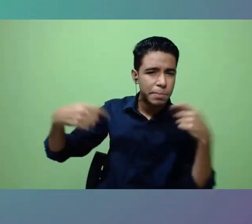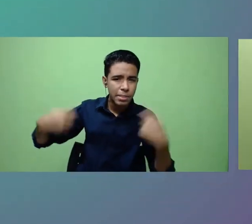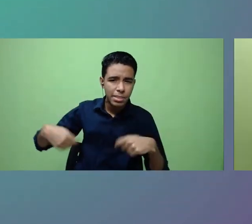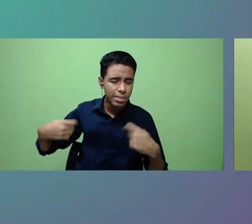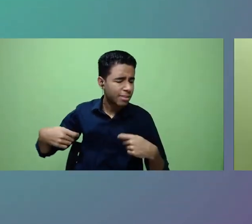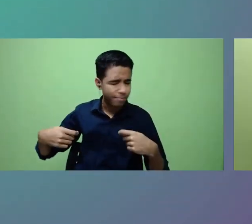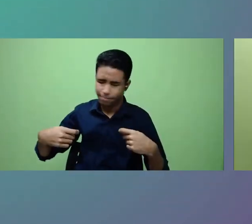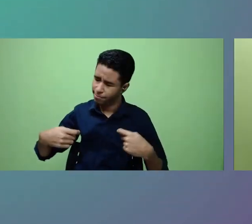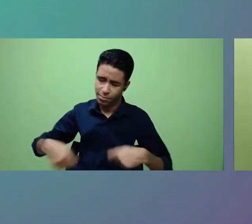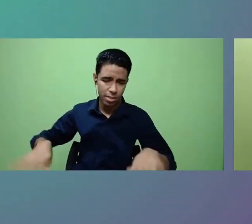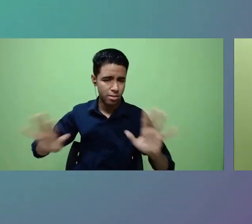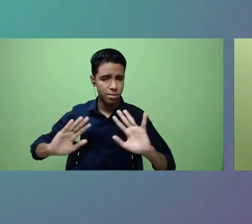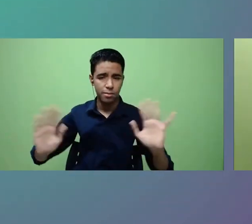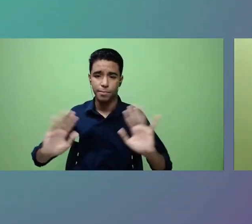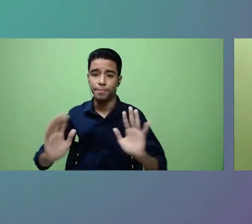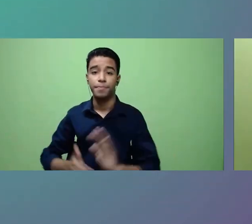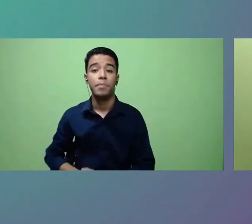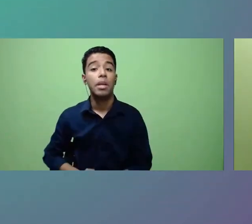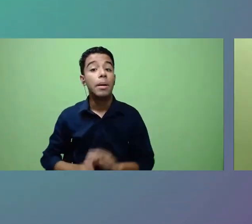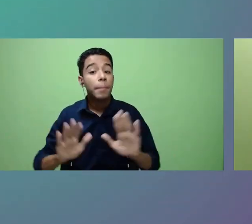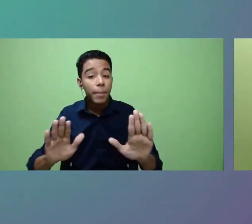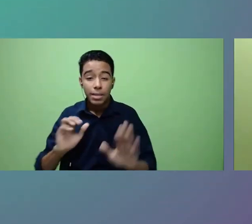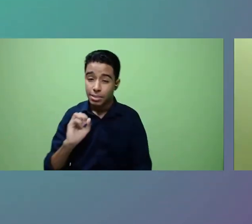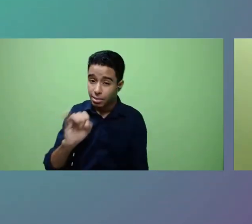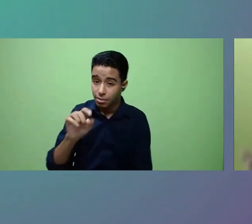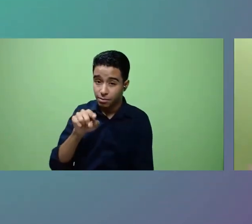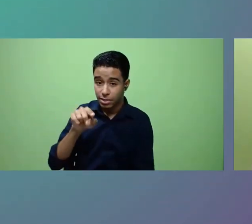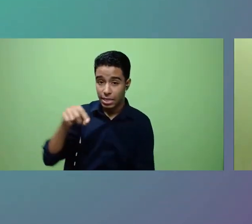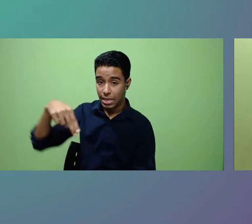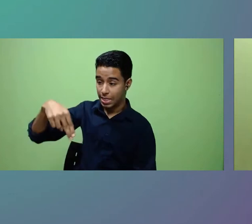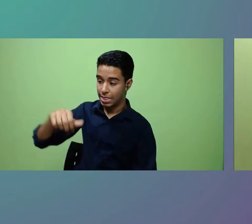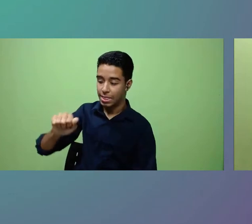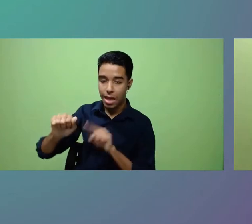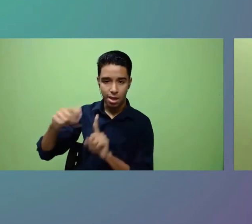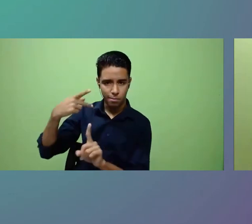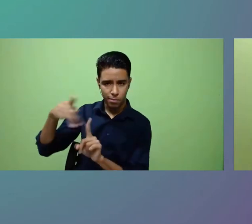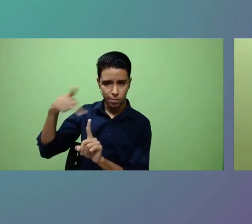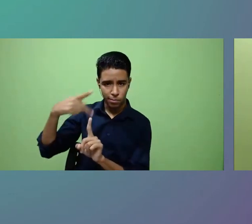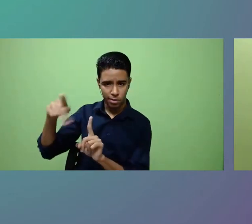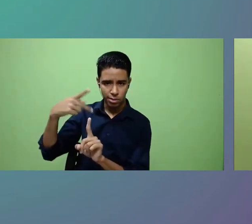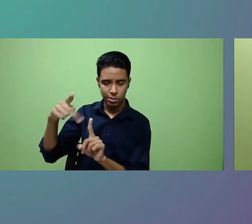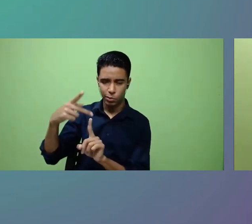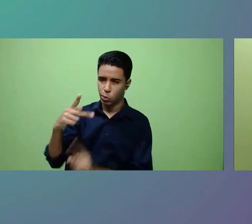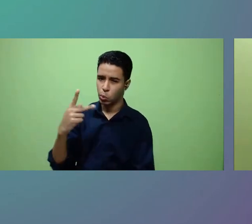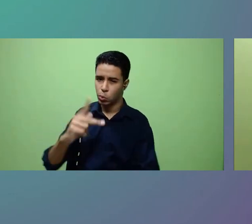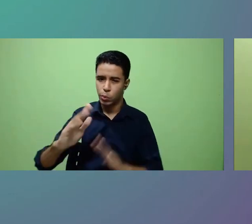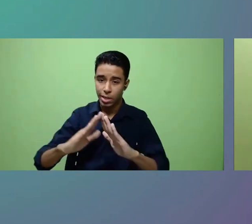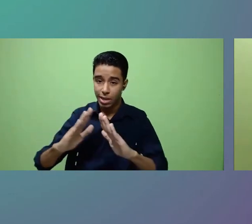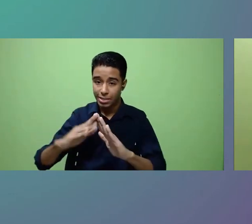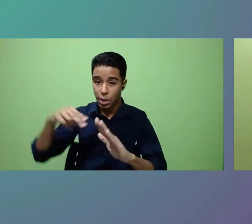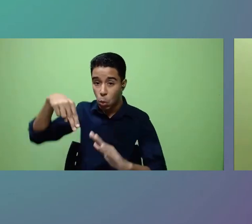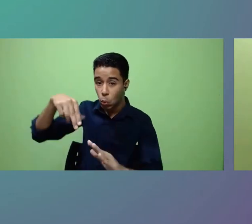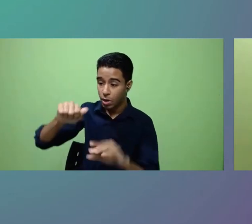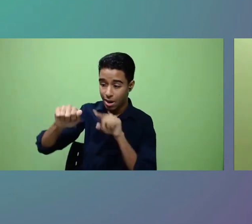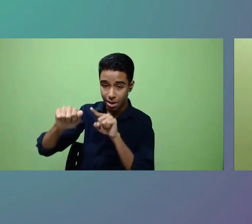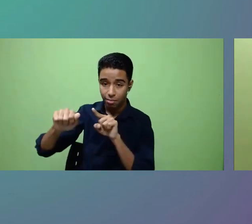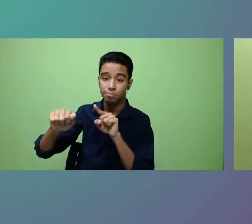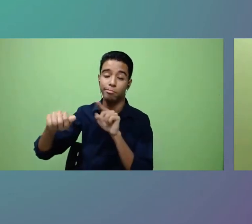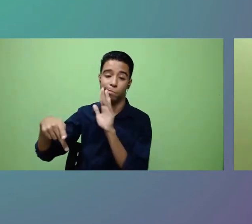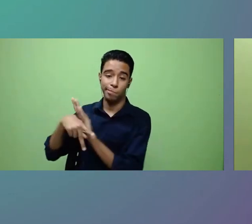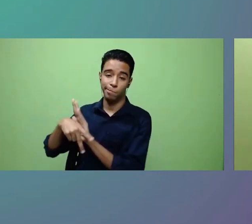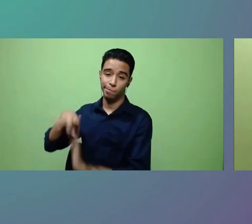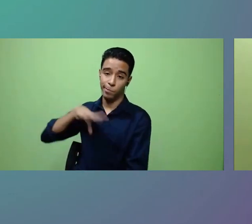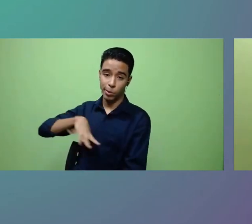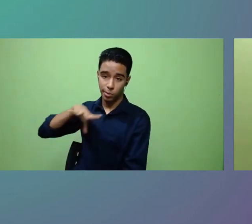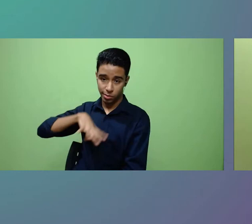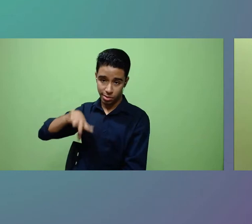você ainda sinaliza o na sua casa, você está incorrendo no português sinalizado. Então,